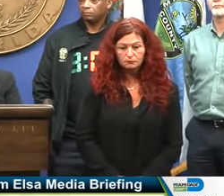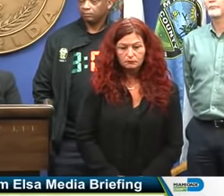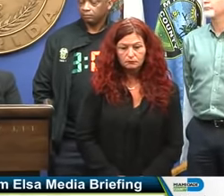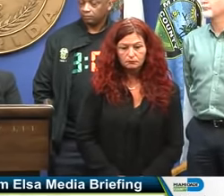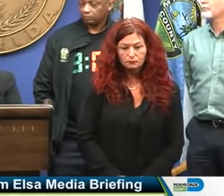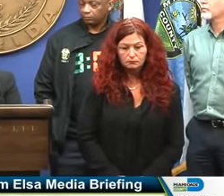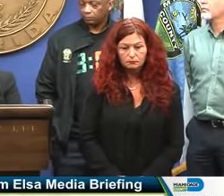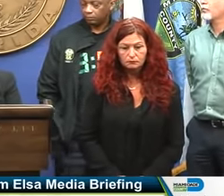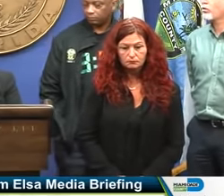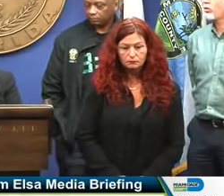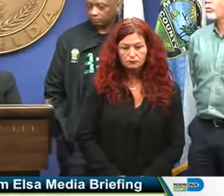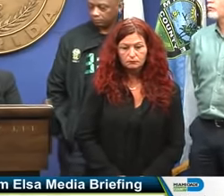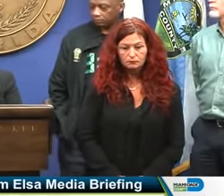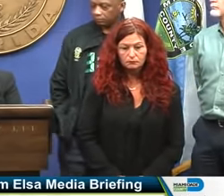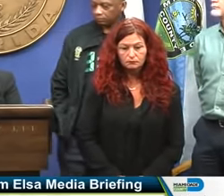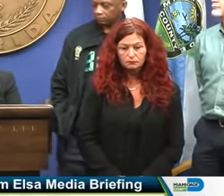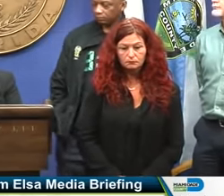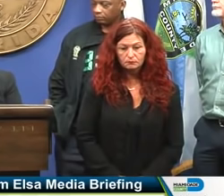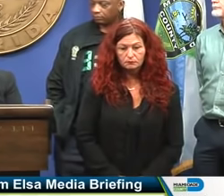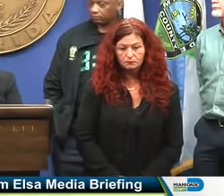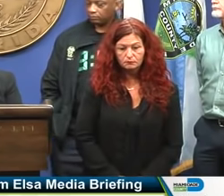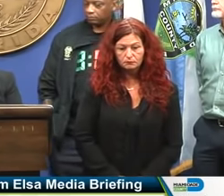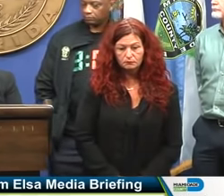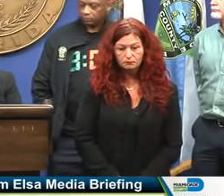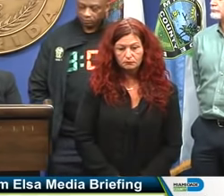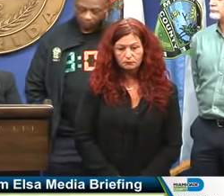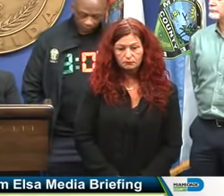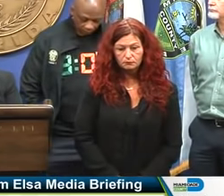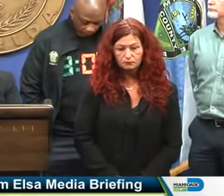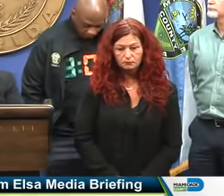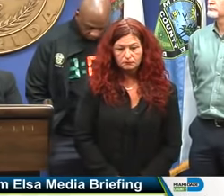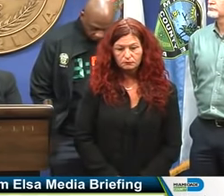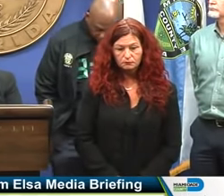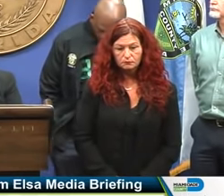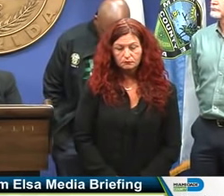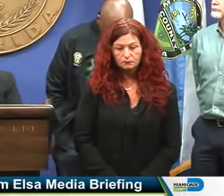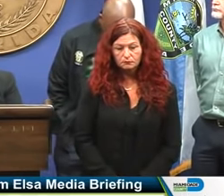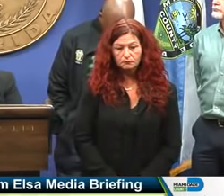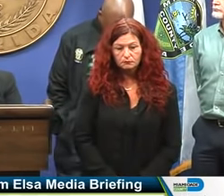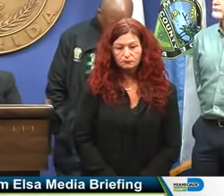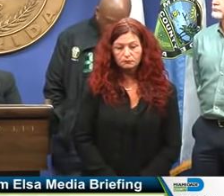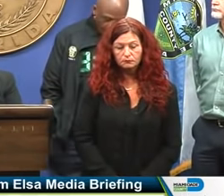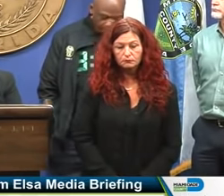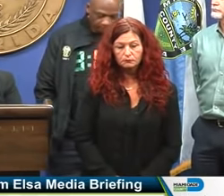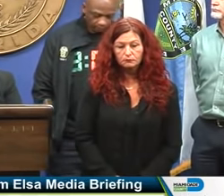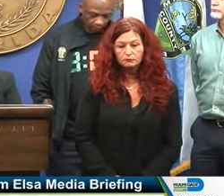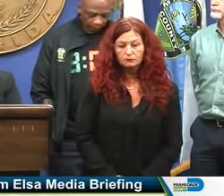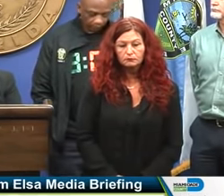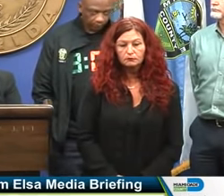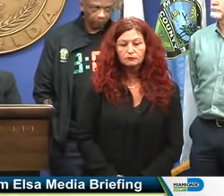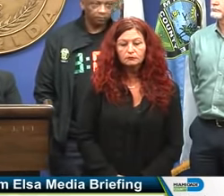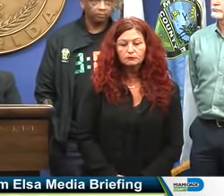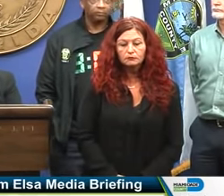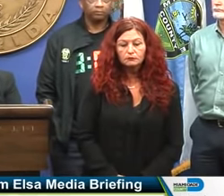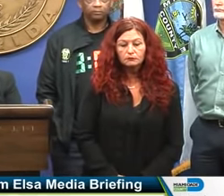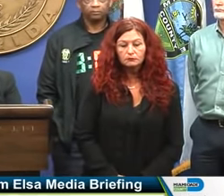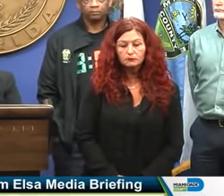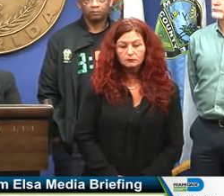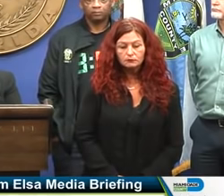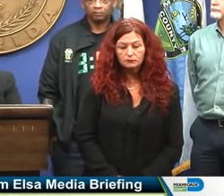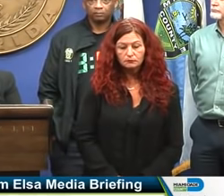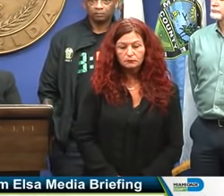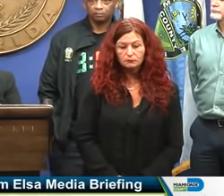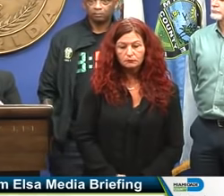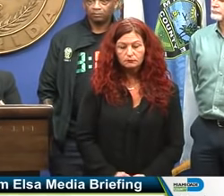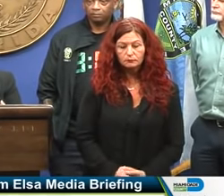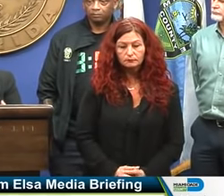edificio antes de la demolición. Quiero decirlo con la mayor claridad posible y instar a nuestra